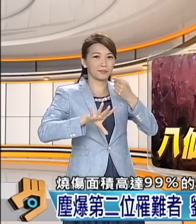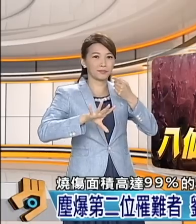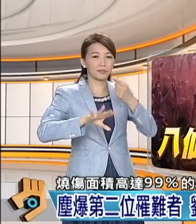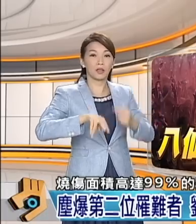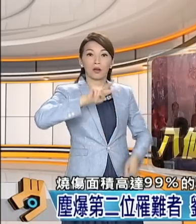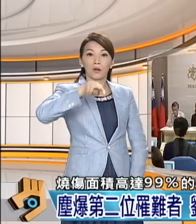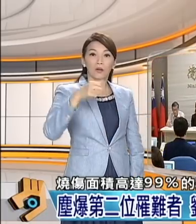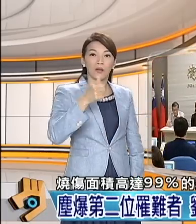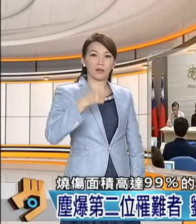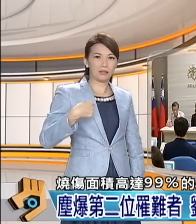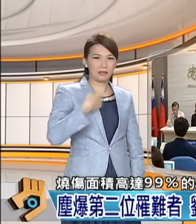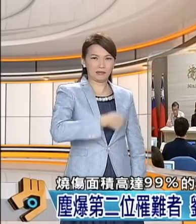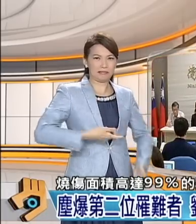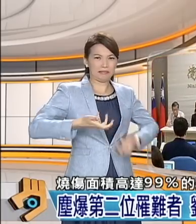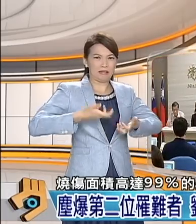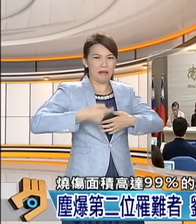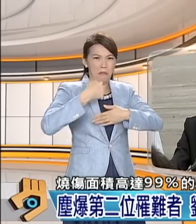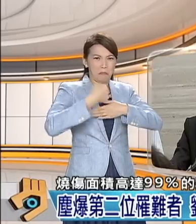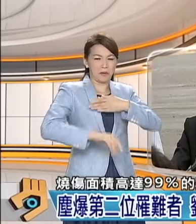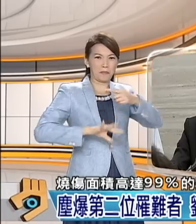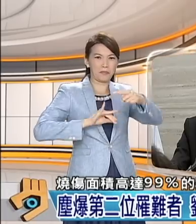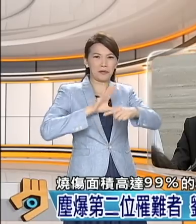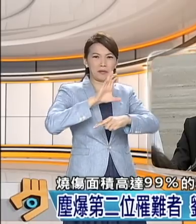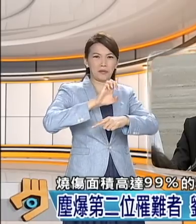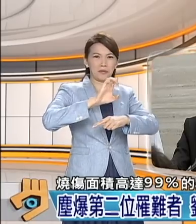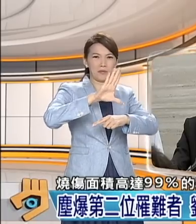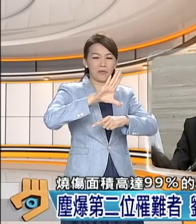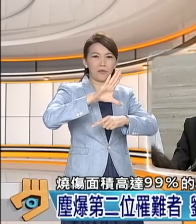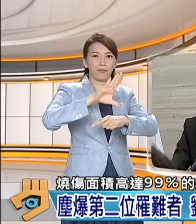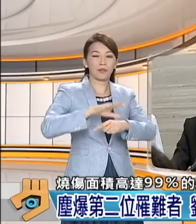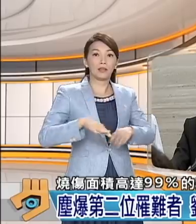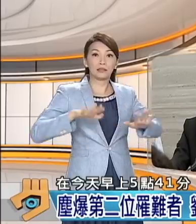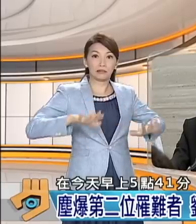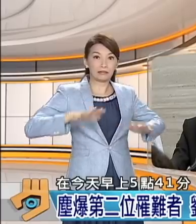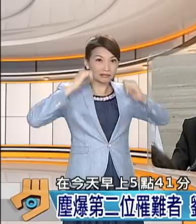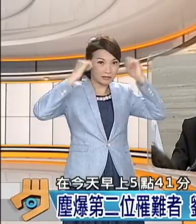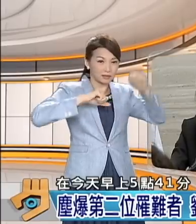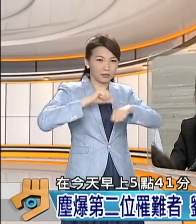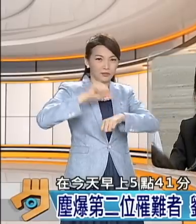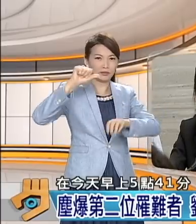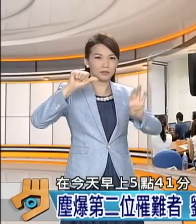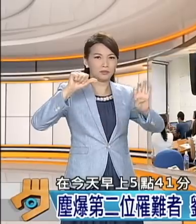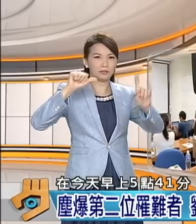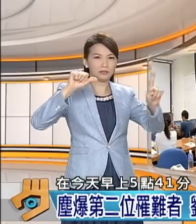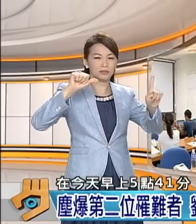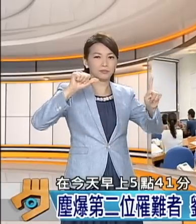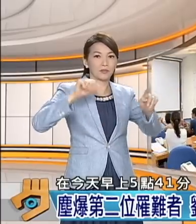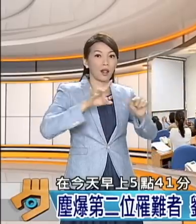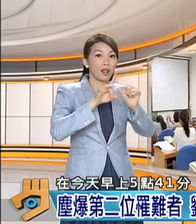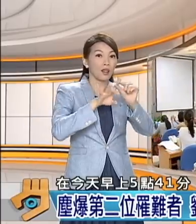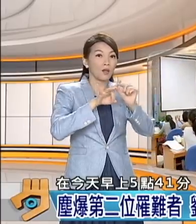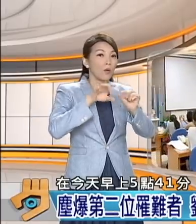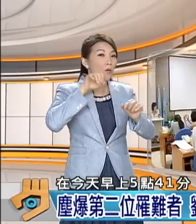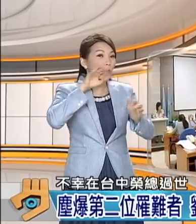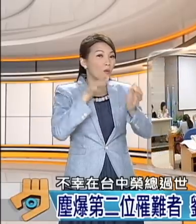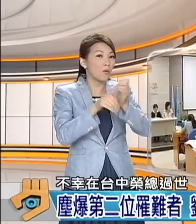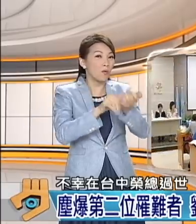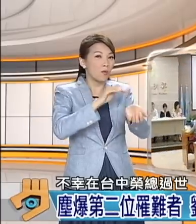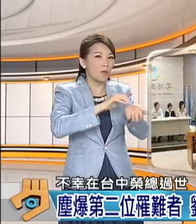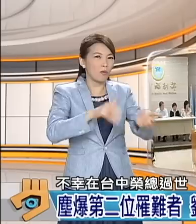达99%的刘志伟，在今天早上5:41，不幸在台